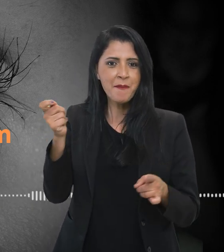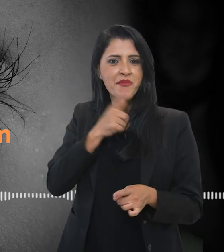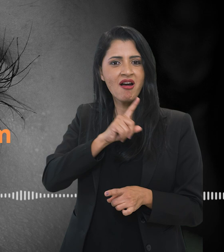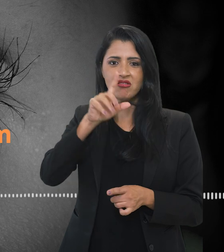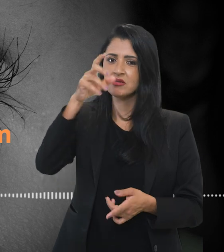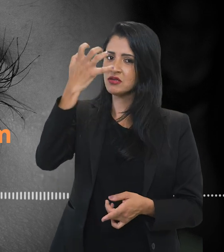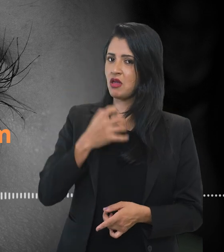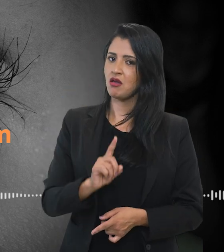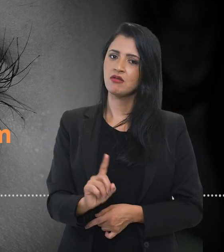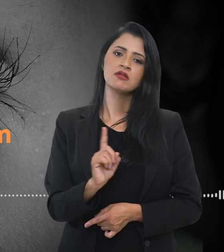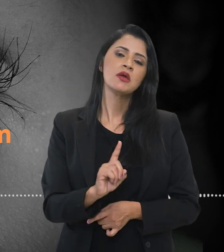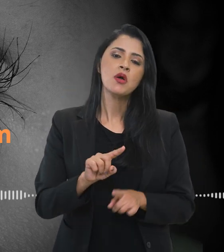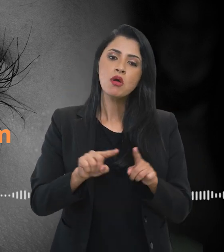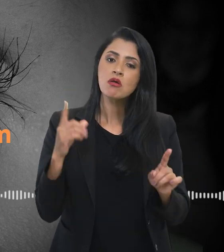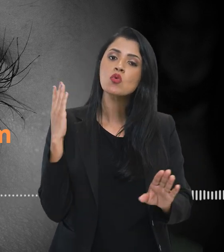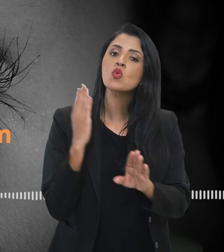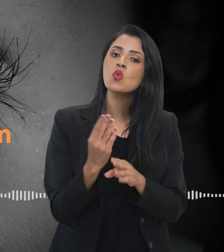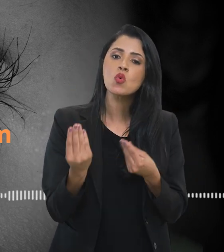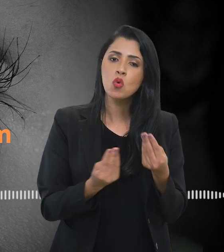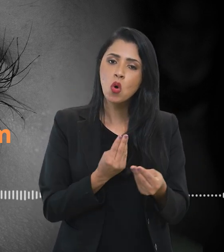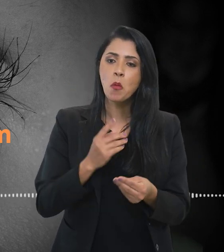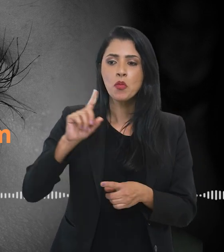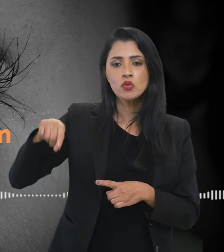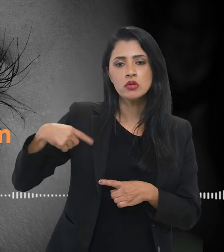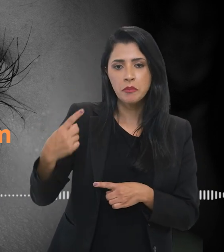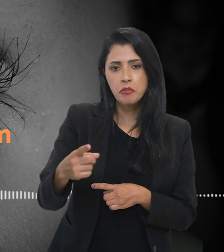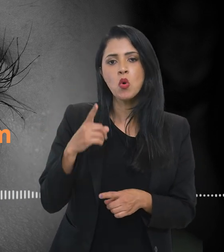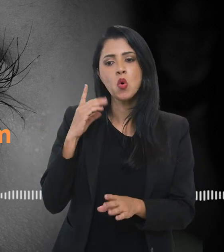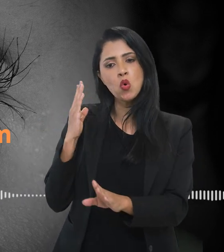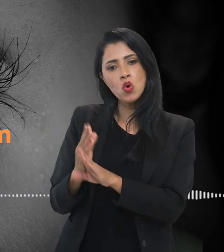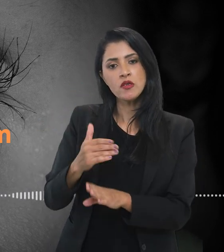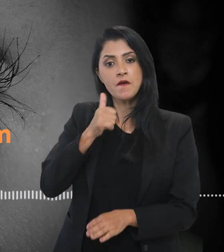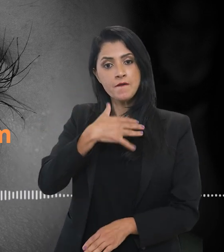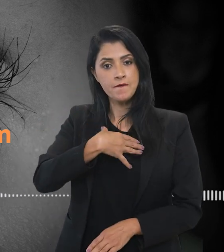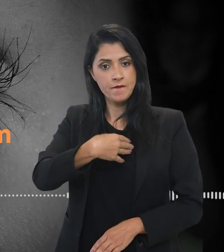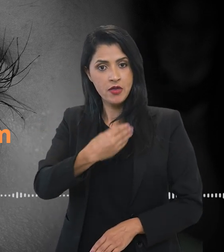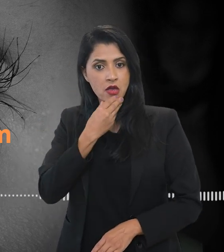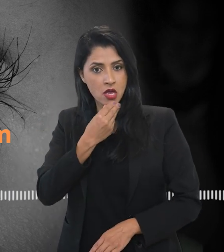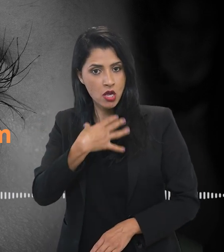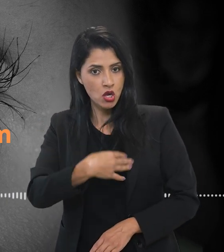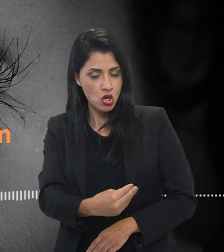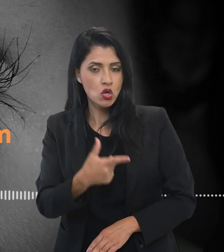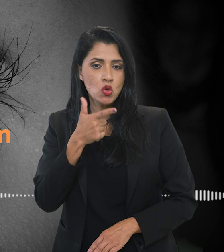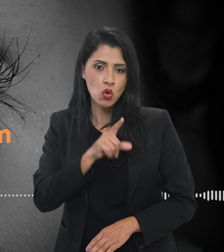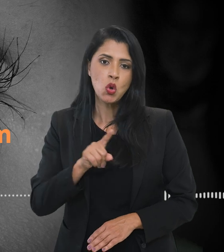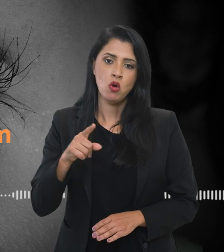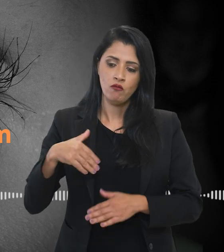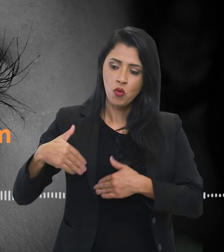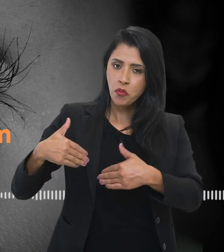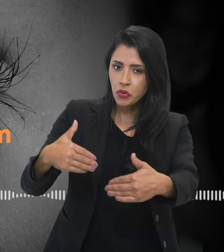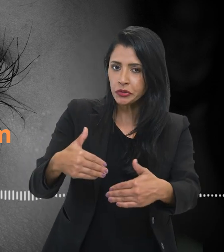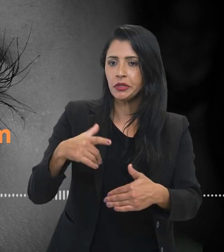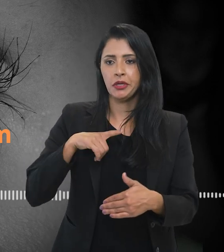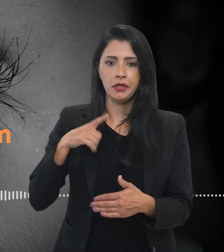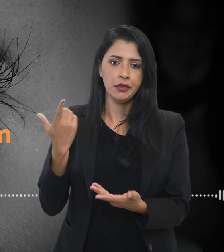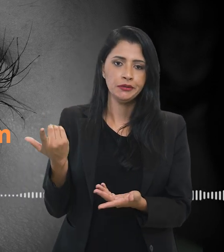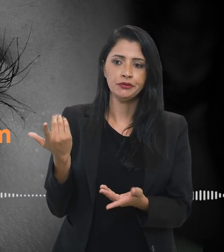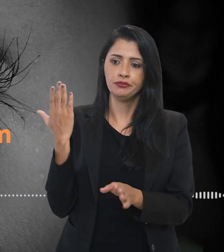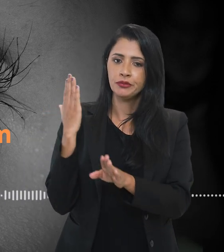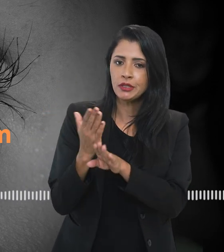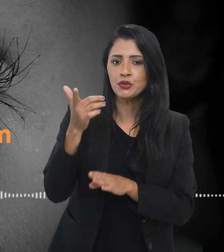e não na seriedade. O meu diagnóstico, ele veio depois do diagnóstico do meu filho. Costumo dizer que foi um processo, né,